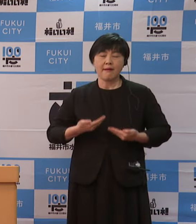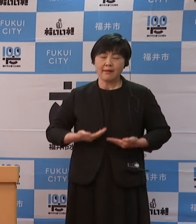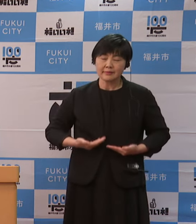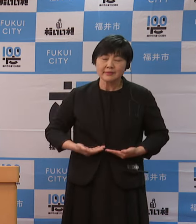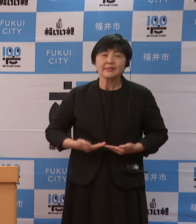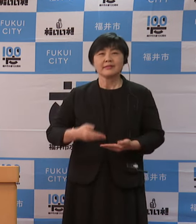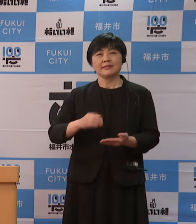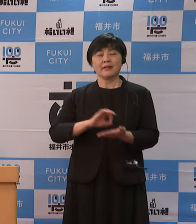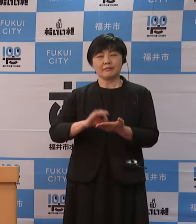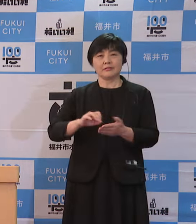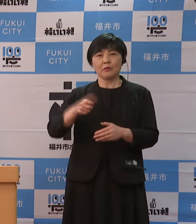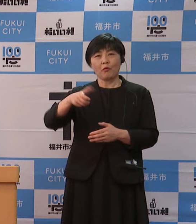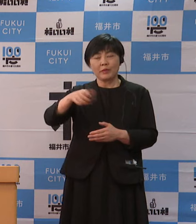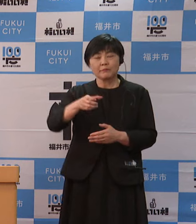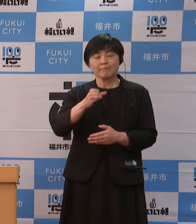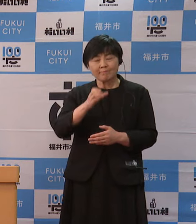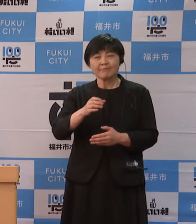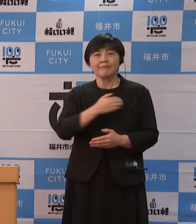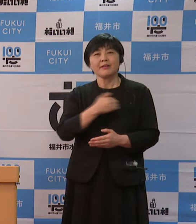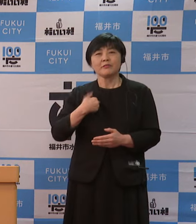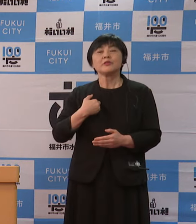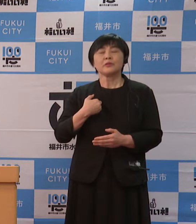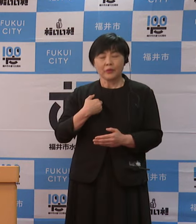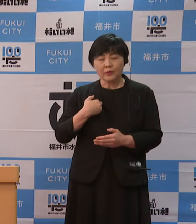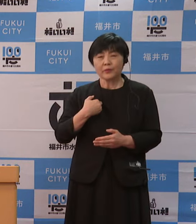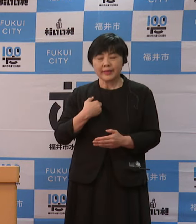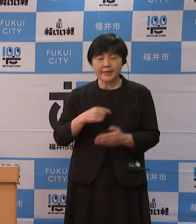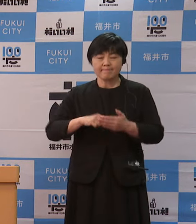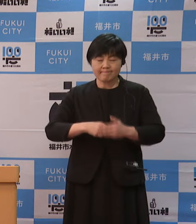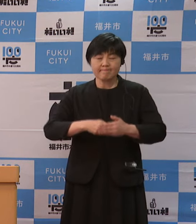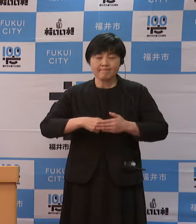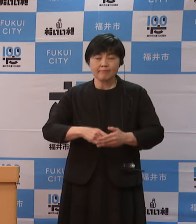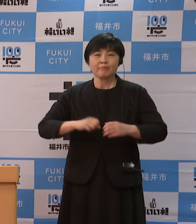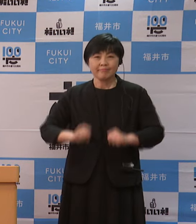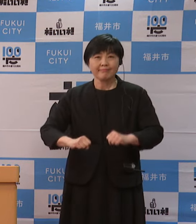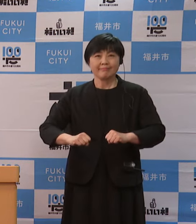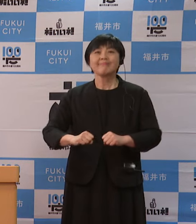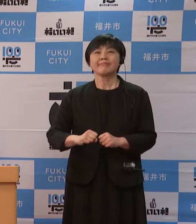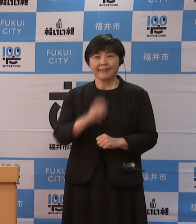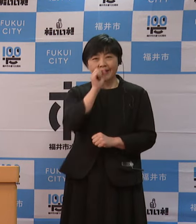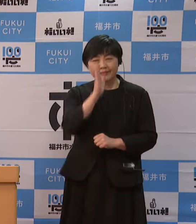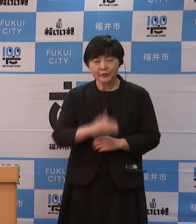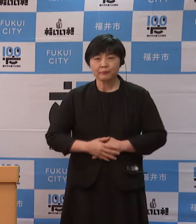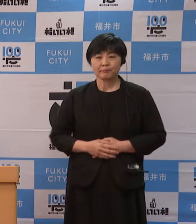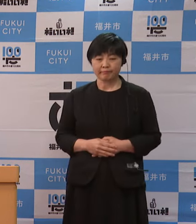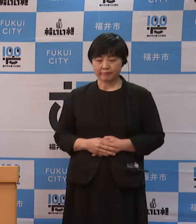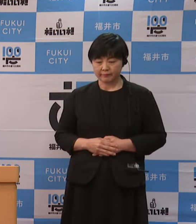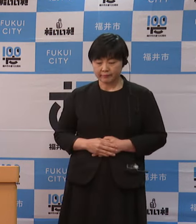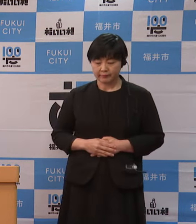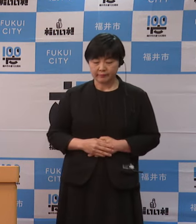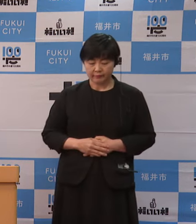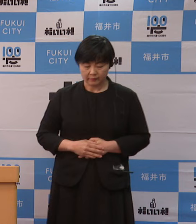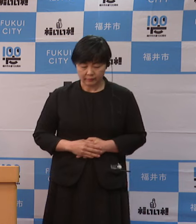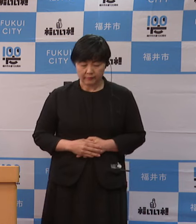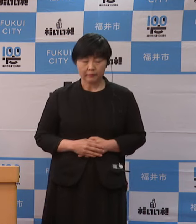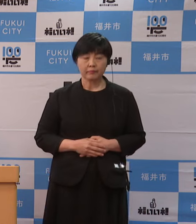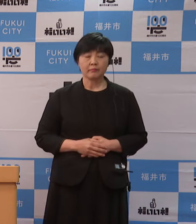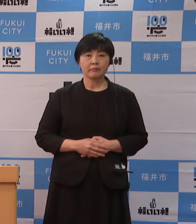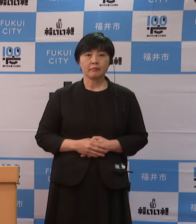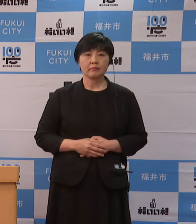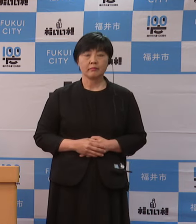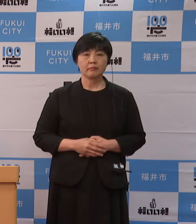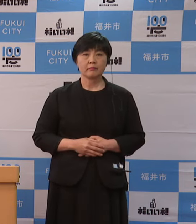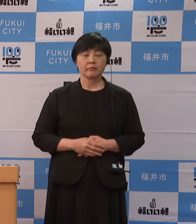ように精一杯努めていきたいというふうに思っていますので、よろしくお願いいたします。それでは今回